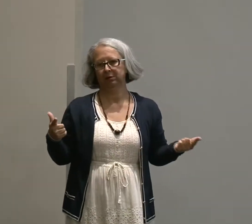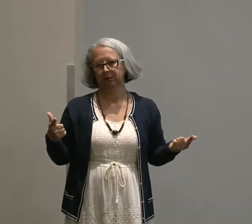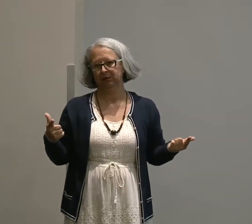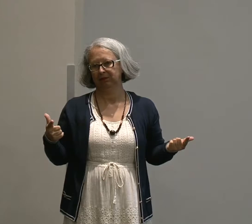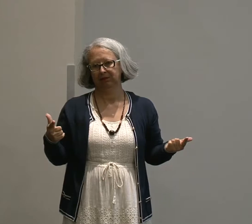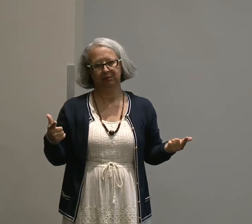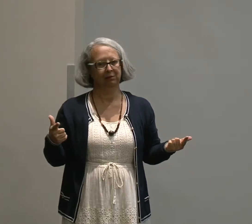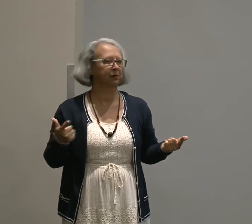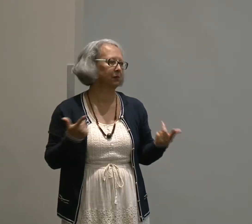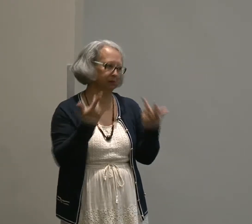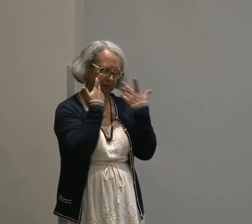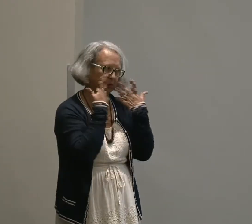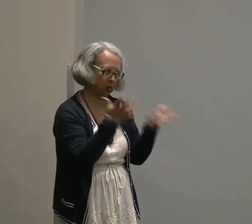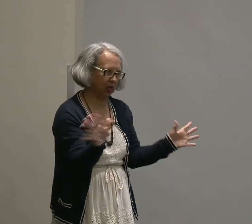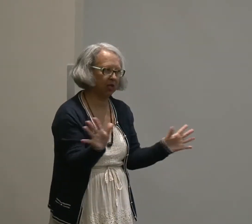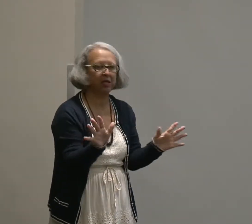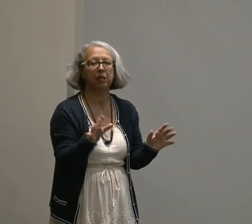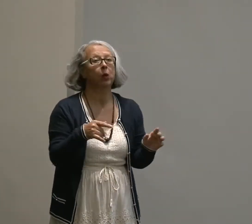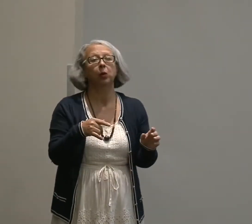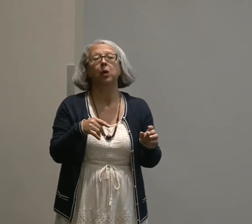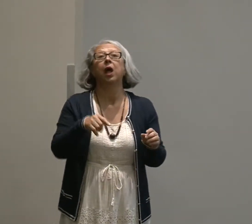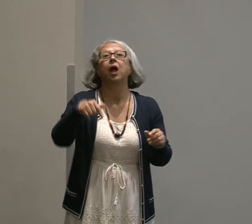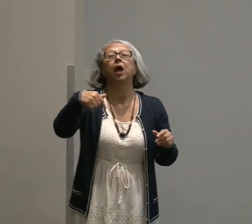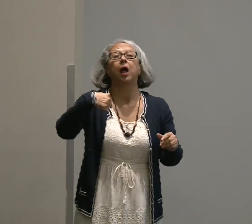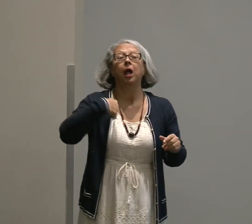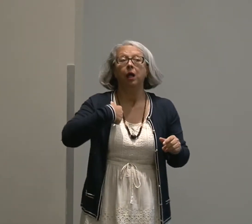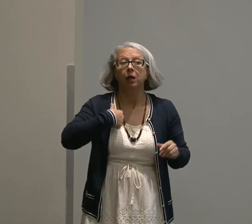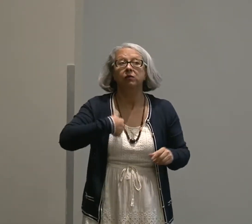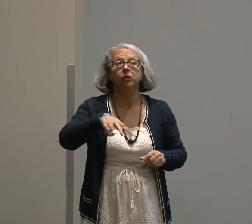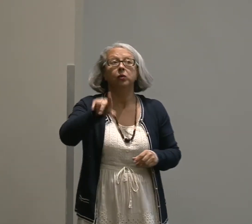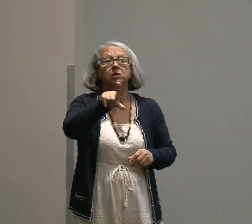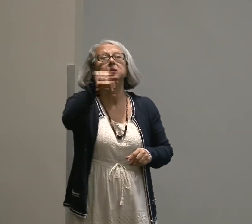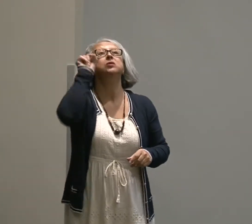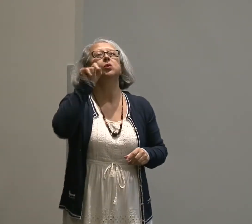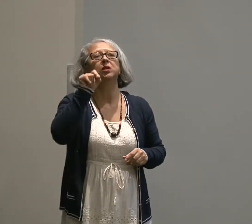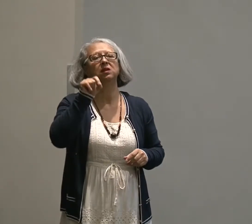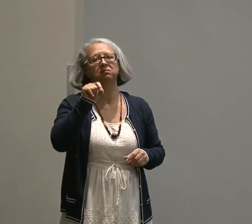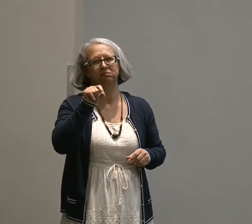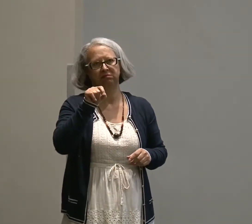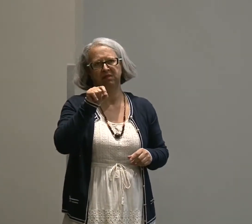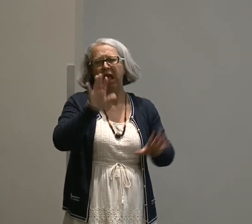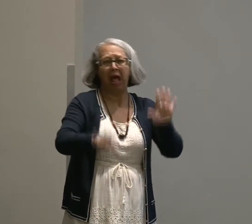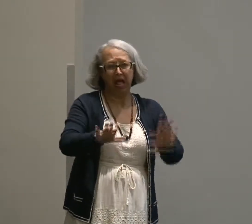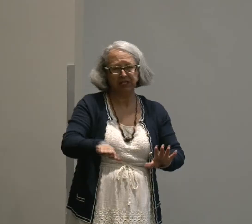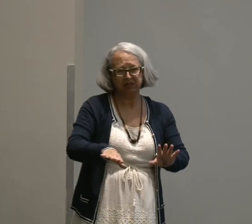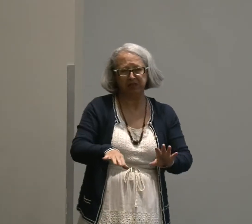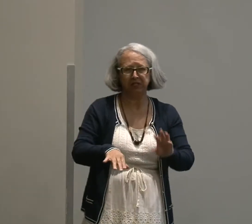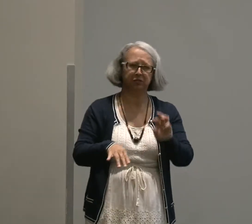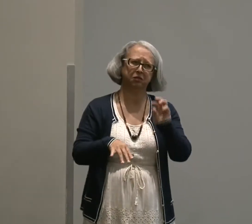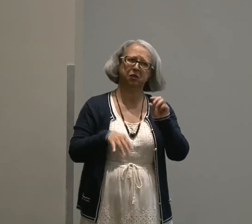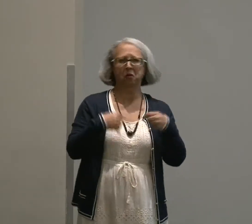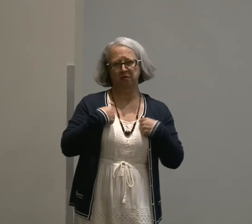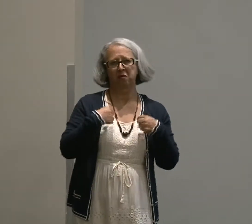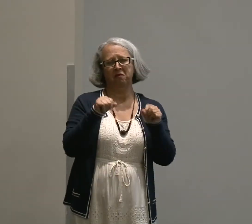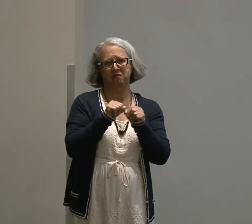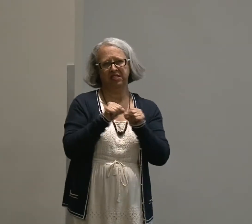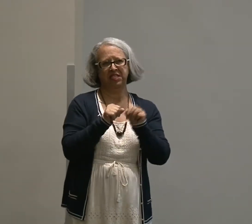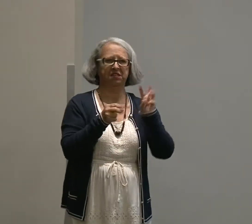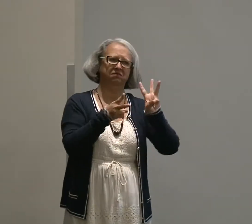se referir aos povos indígenas. Isso é natural. Vocês podem escolher os sinais que vocês